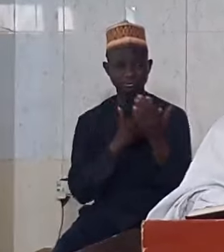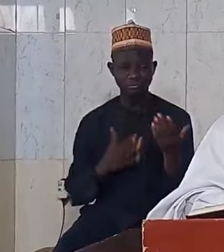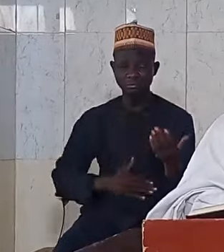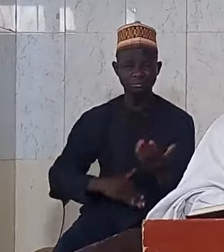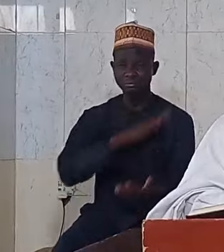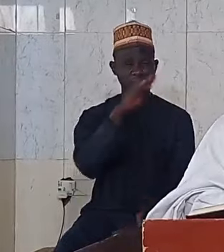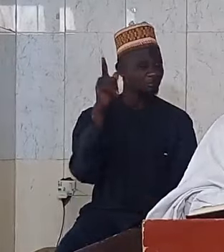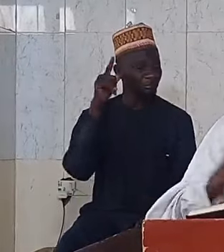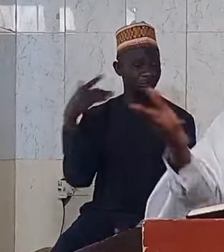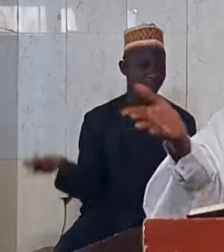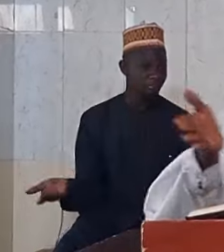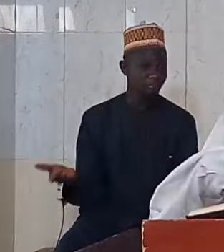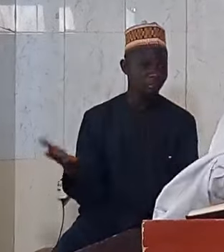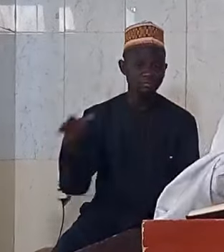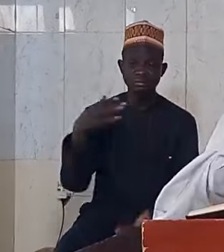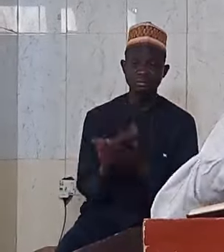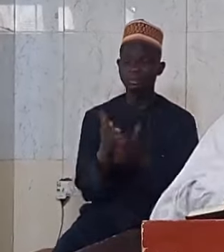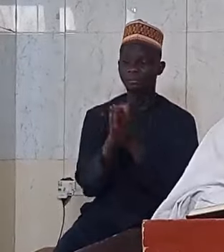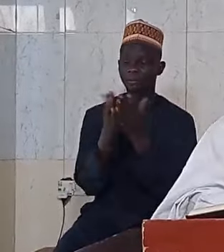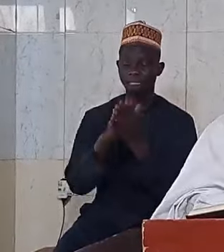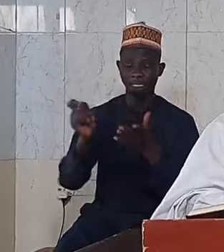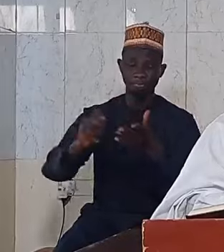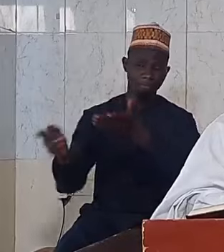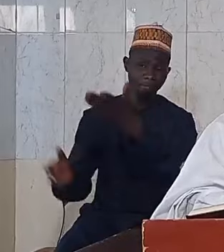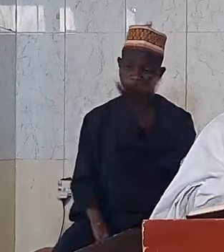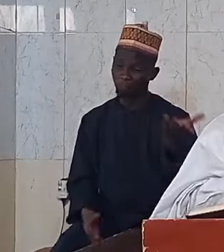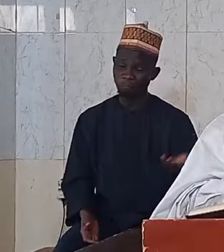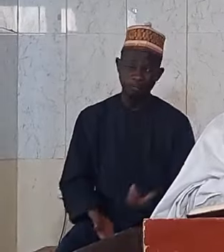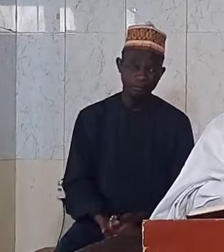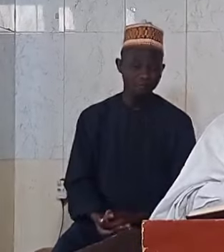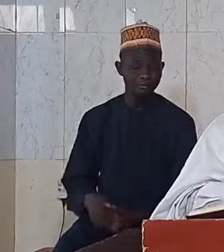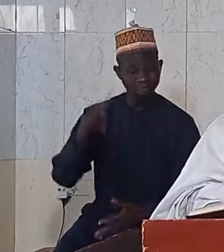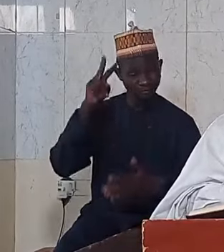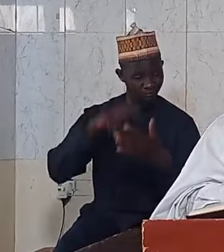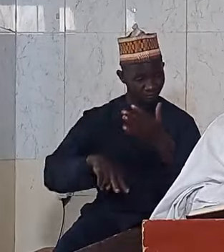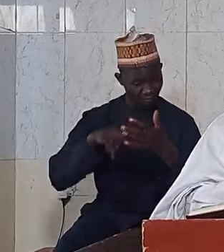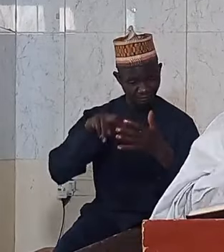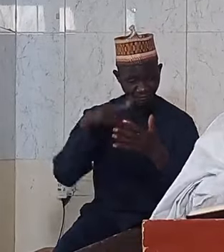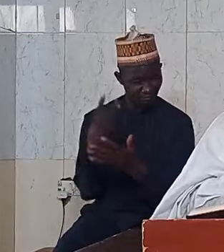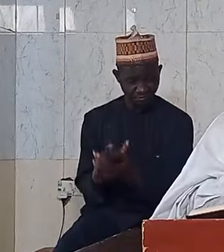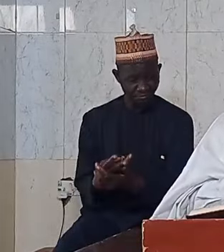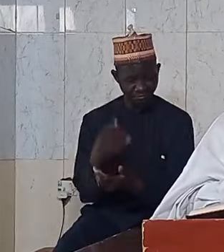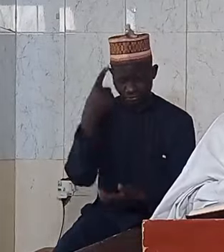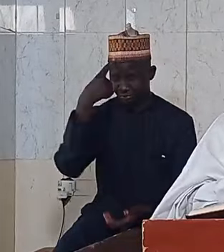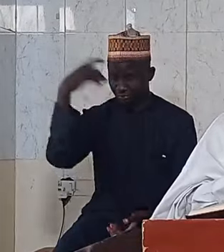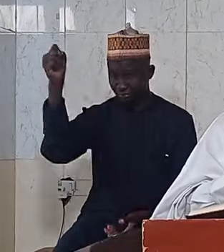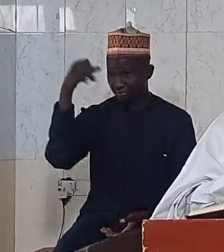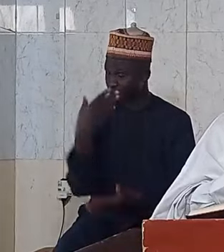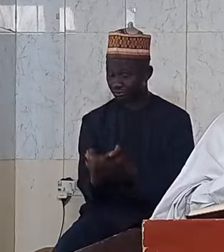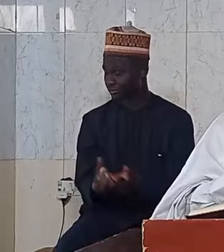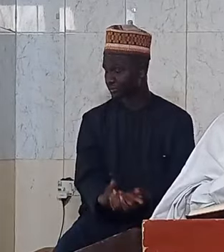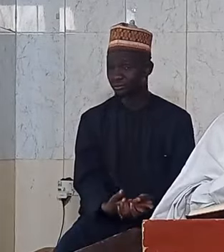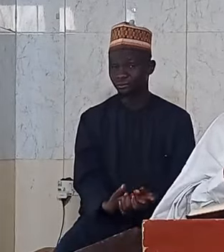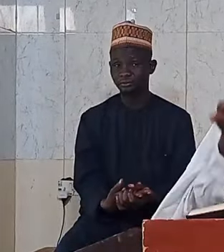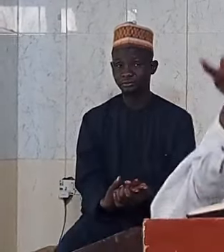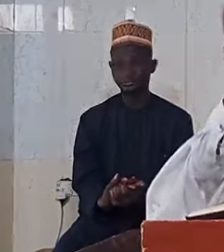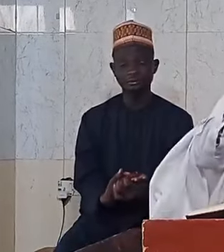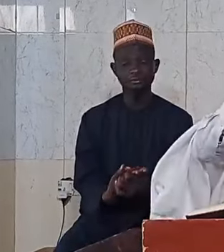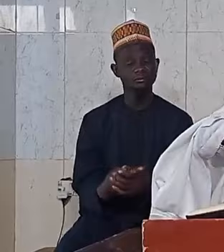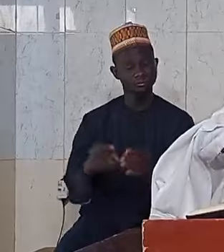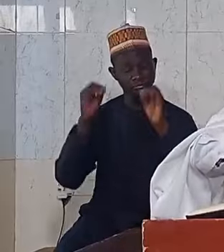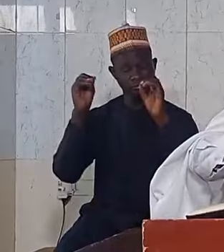sauraro kuma duk ga littattafai nan an rubuta ka karanta ka haddace a